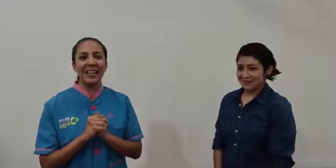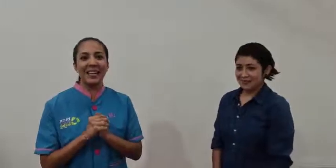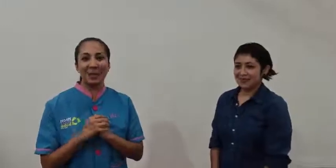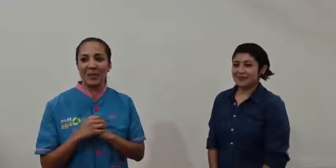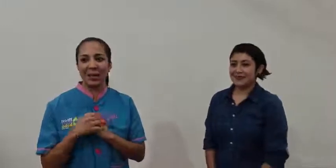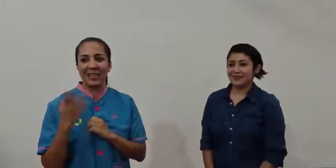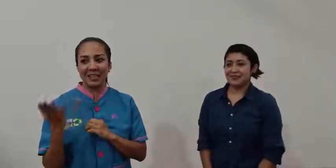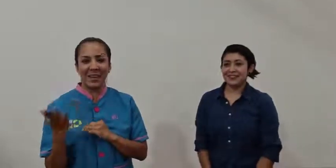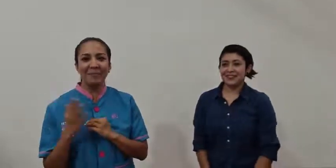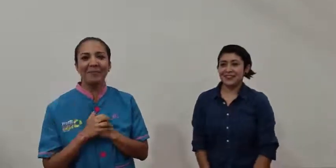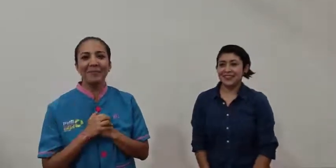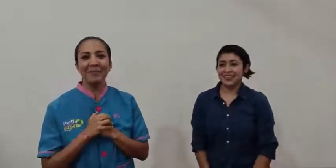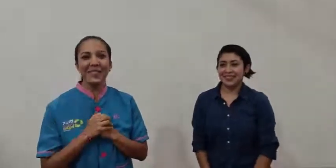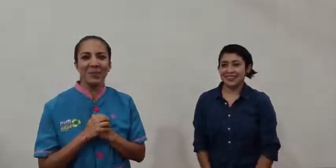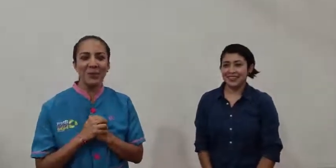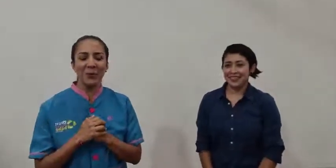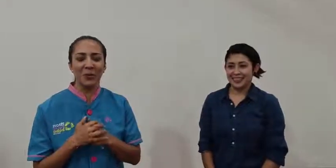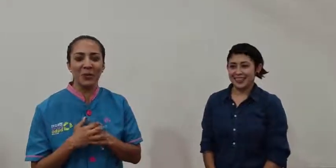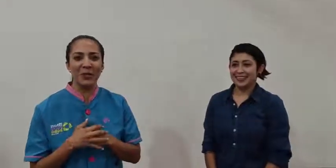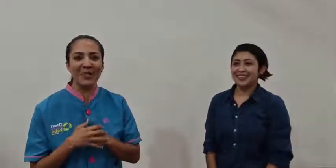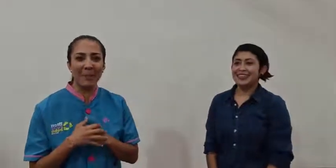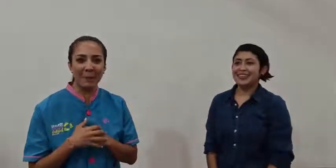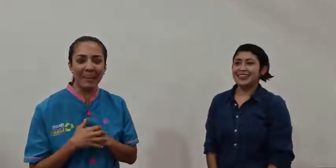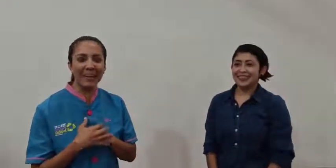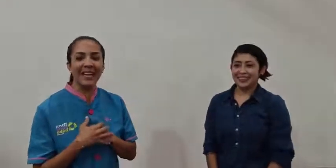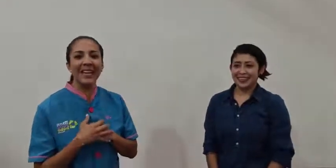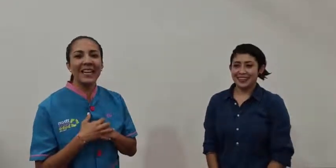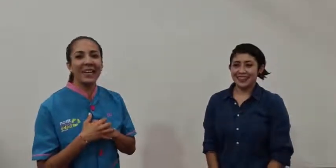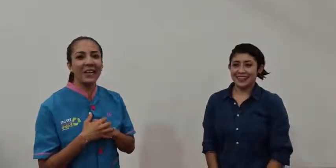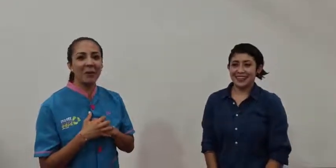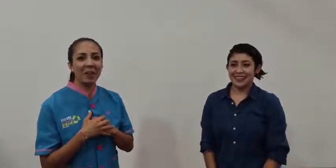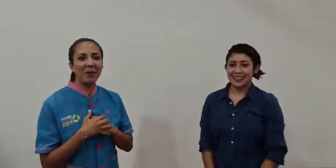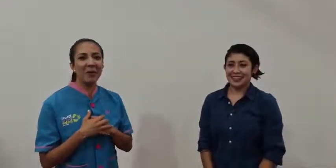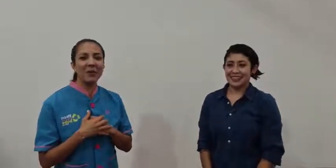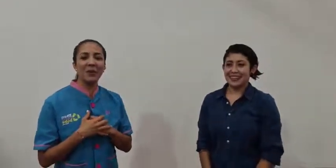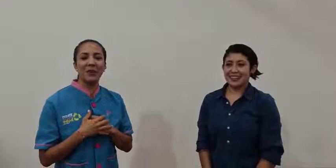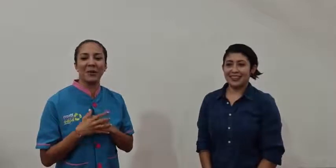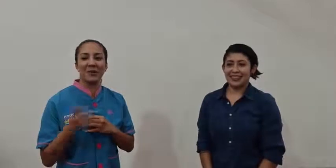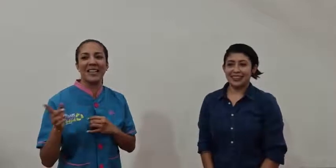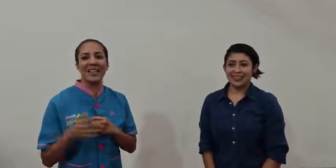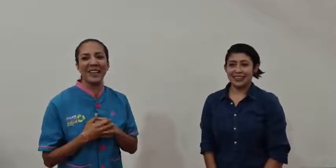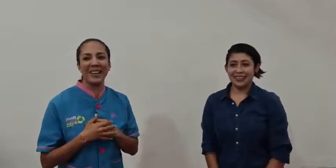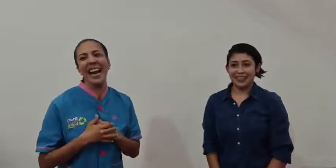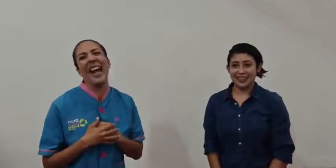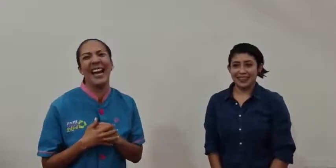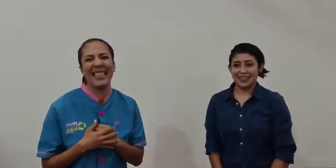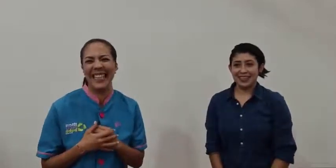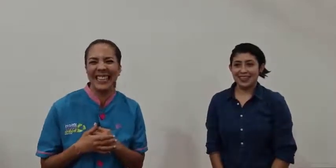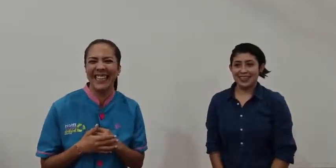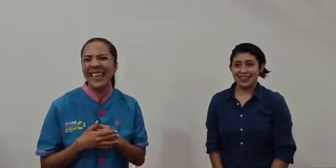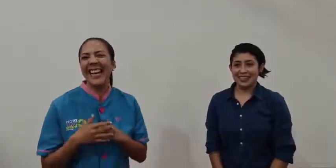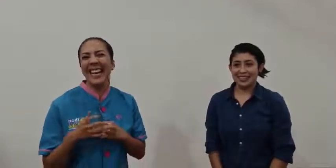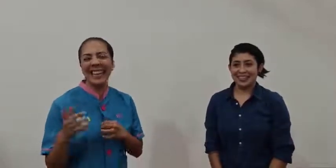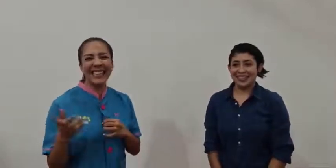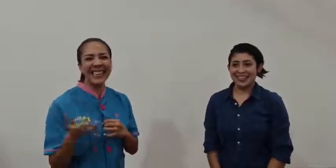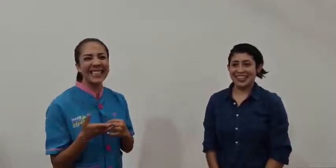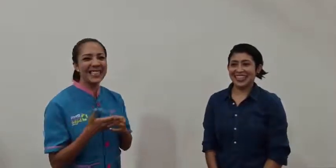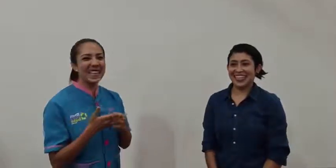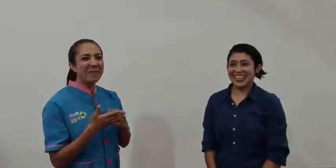Les repito, aquí está su intérprete, Guadalupe, solo que no quiso salir en cámara. Entonces,